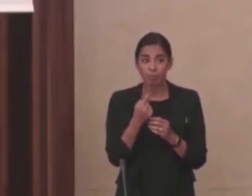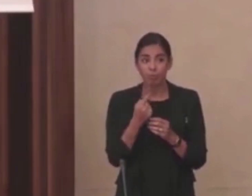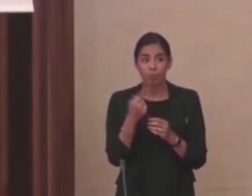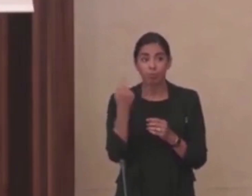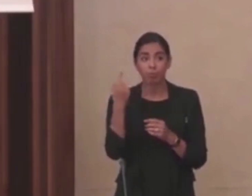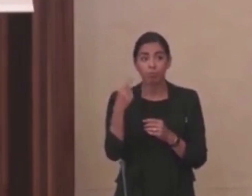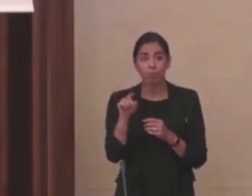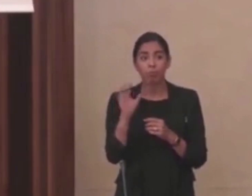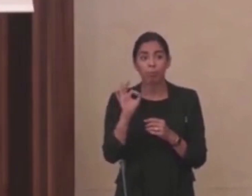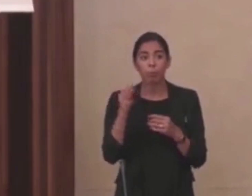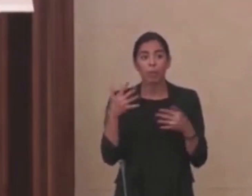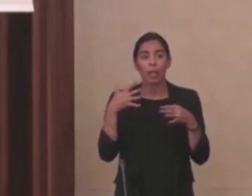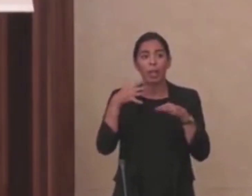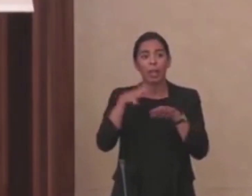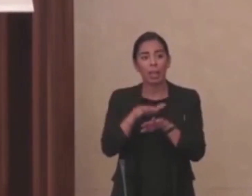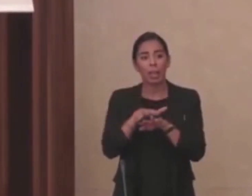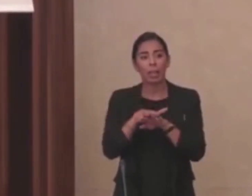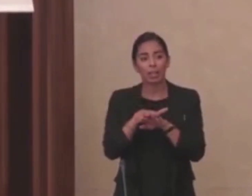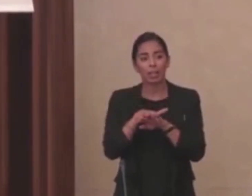integrazione ospedale-territorio.